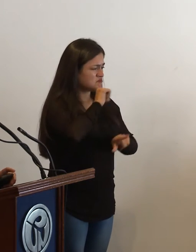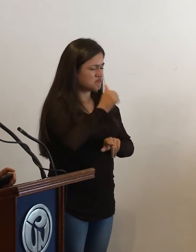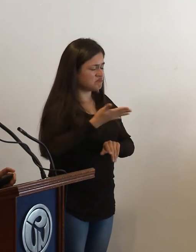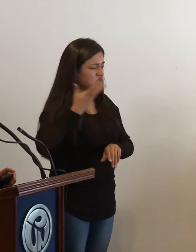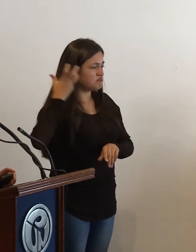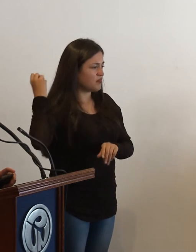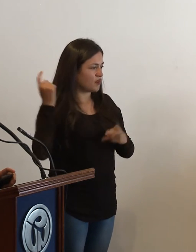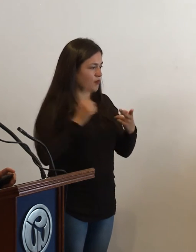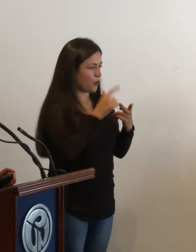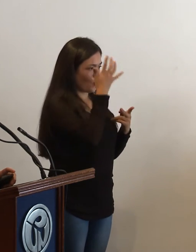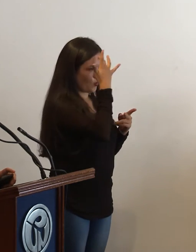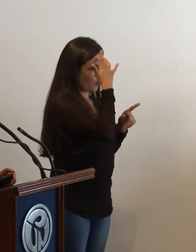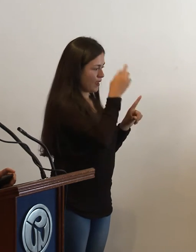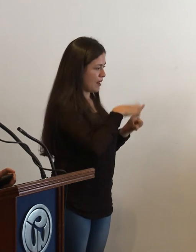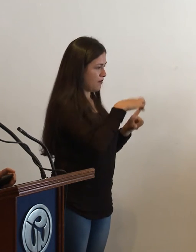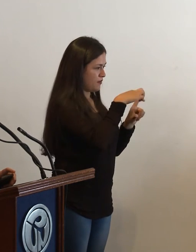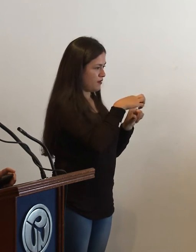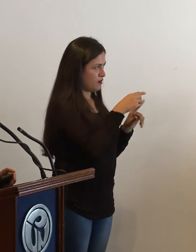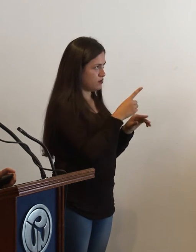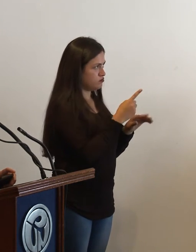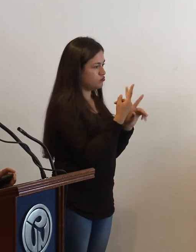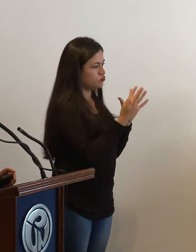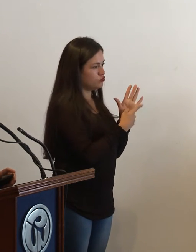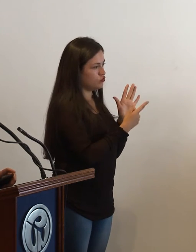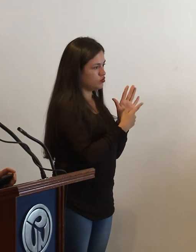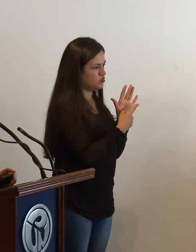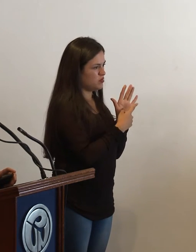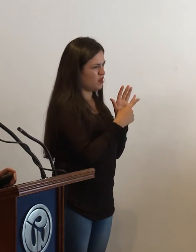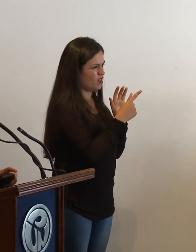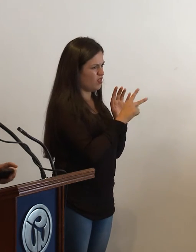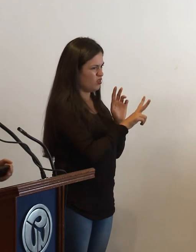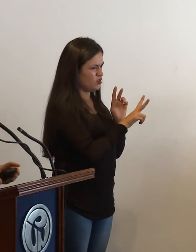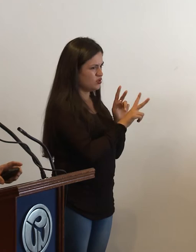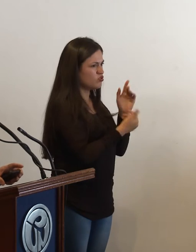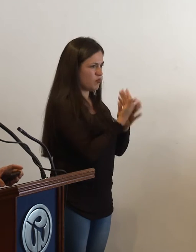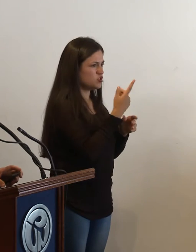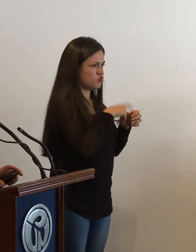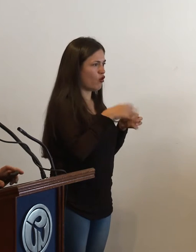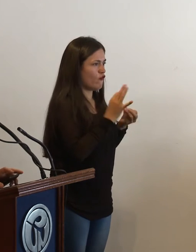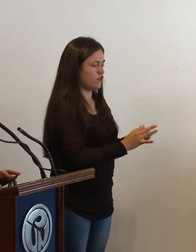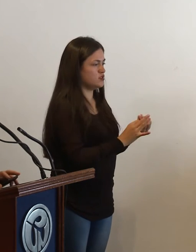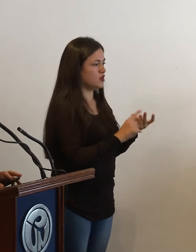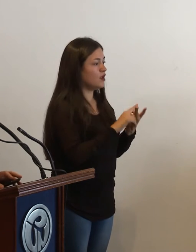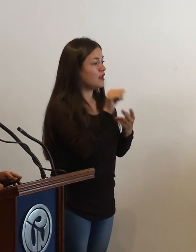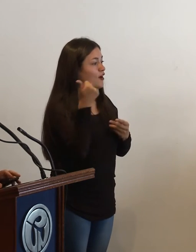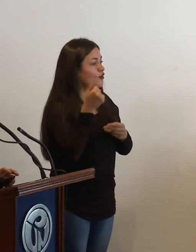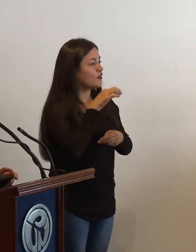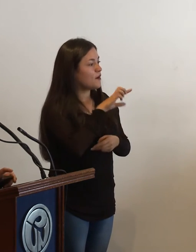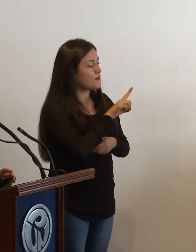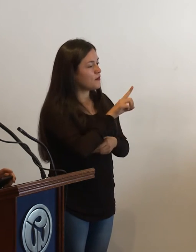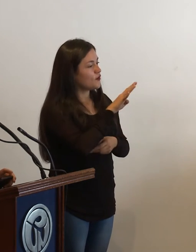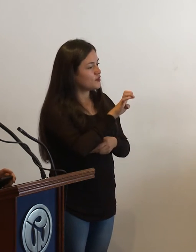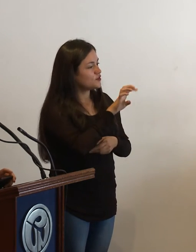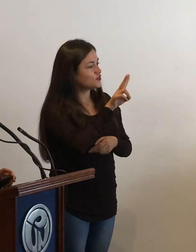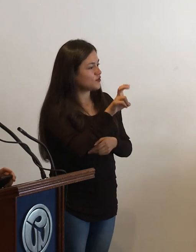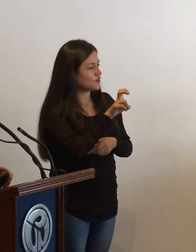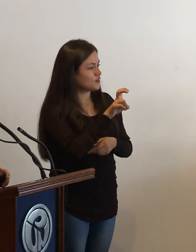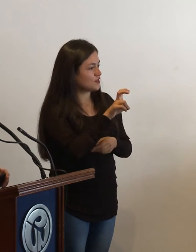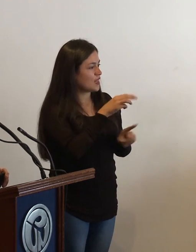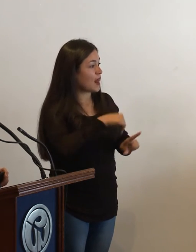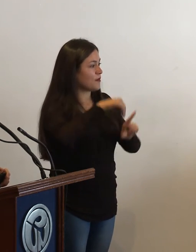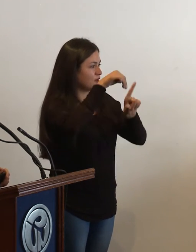desde el año 92, y la licenciatura en la modalidad escolarizada se empezó en el 97. Y ahora